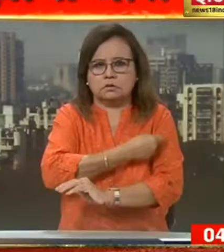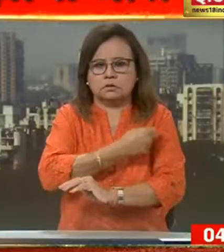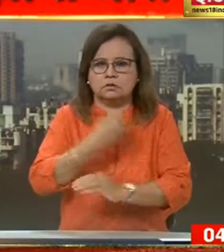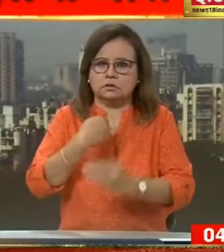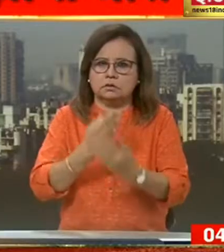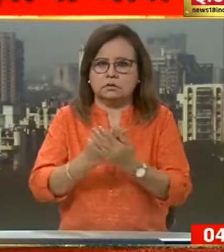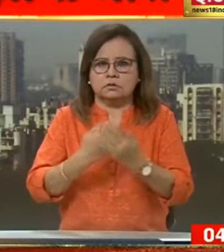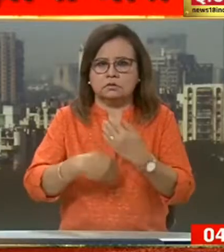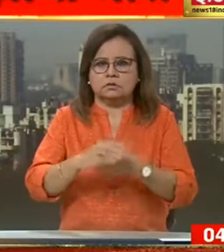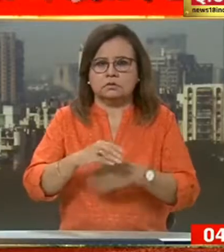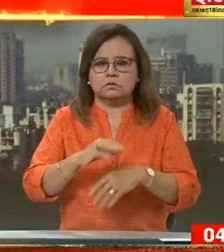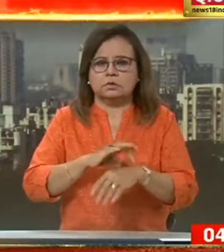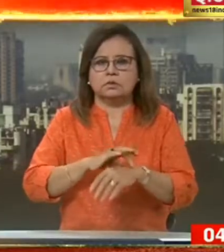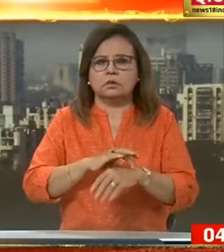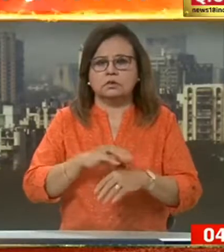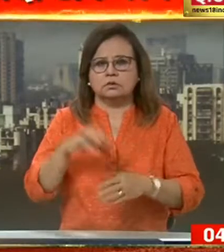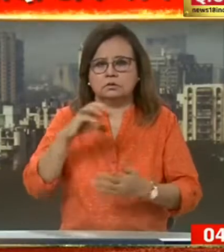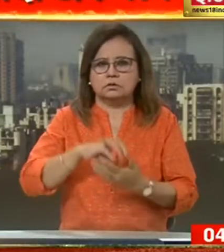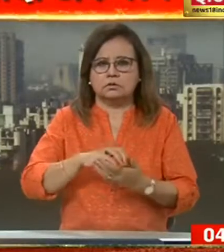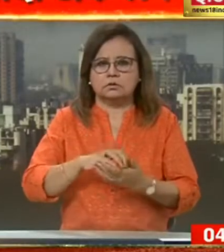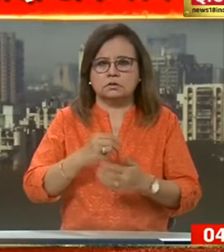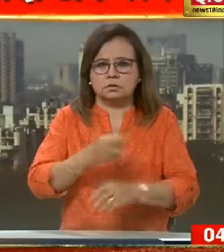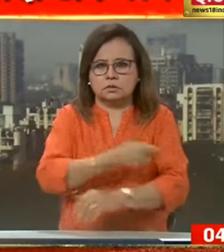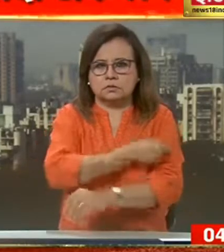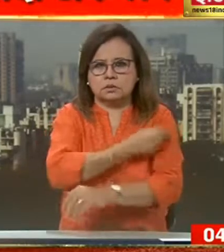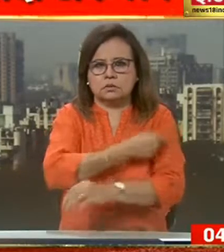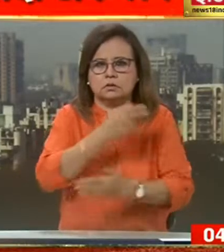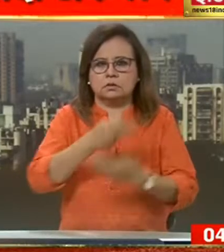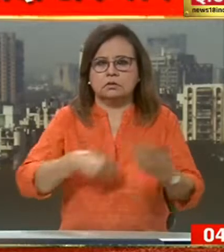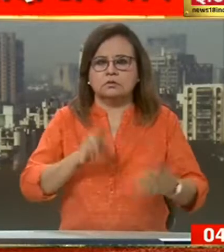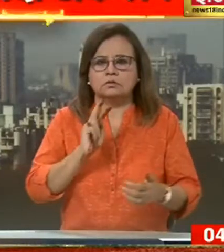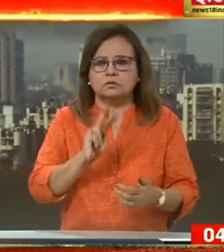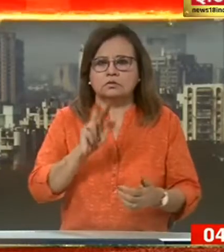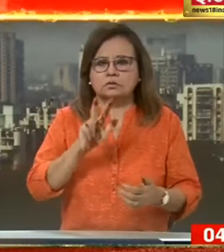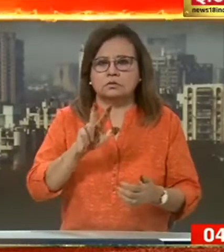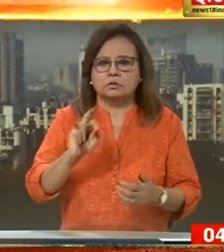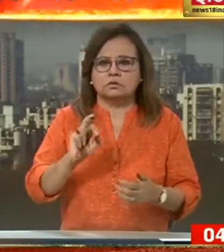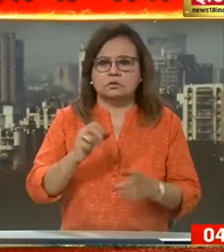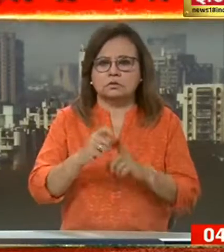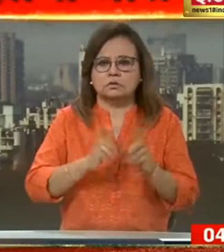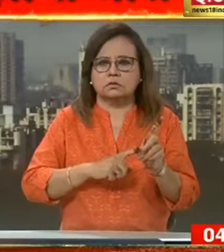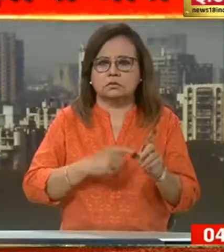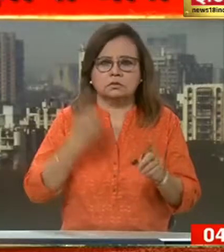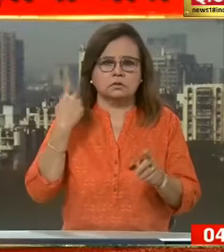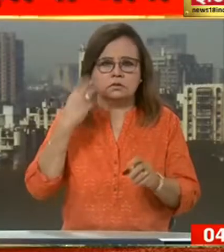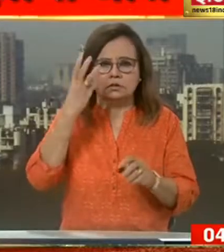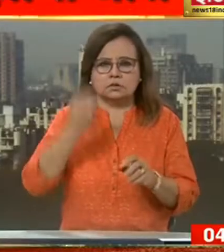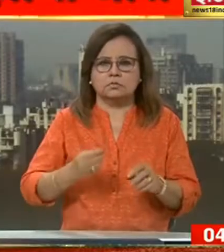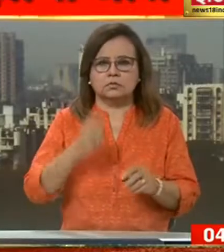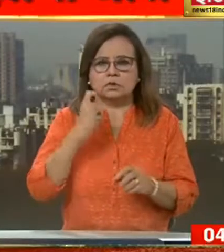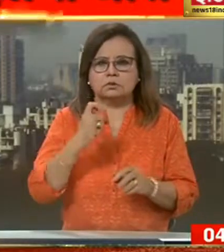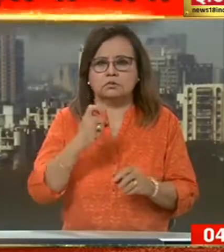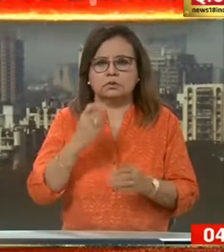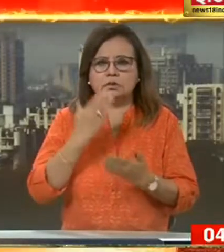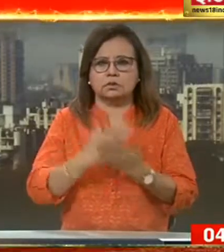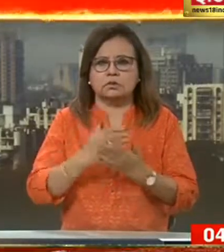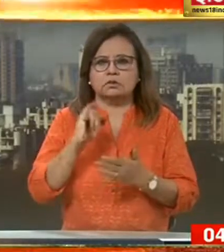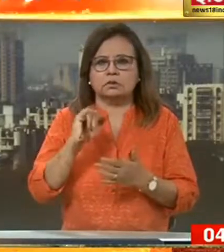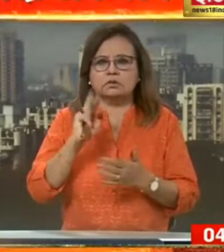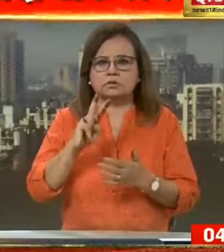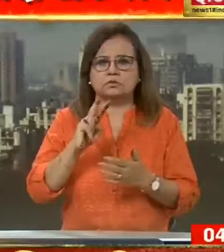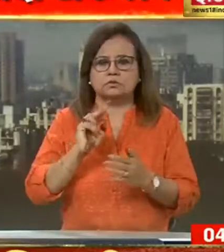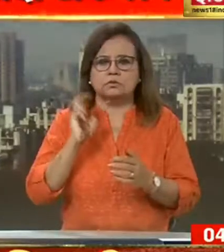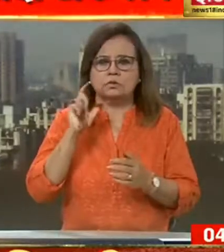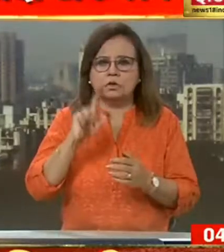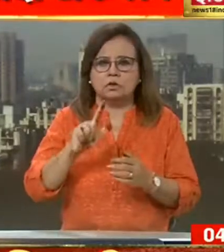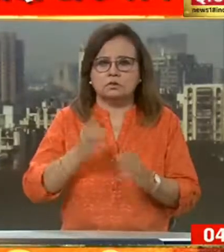की खुराक दी जा चुकी है स्वास्थ्य मंत्रालय के अनुसार टीकाकरण अभियान के 280 कल शाम 7:00 62